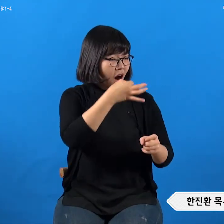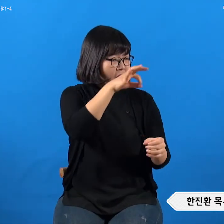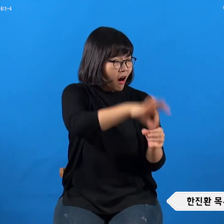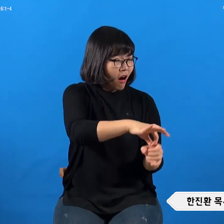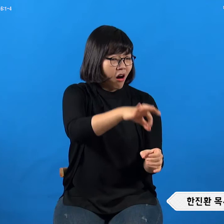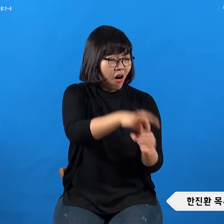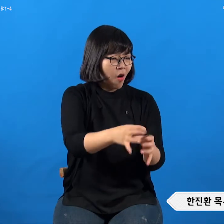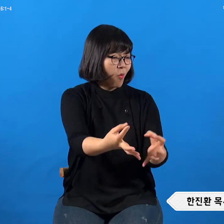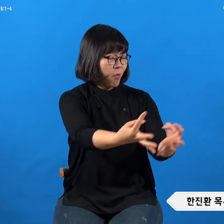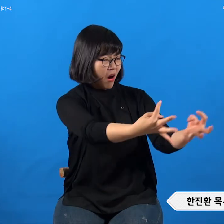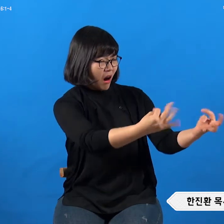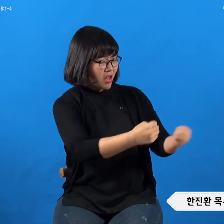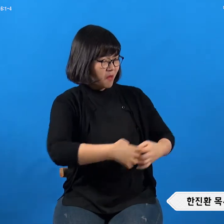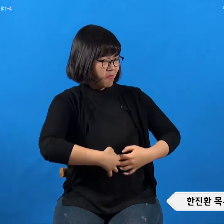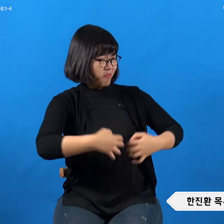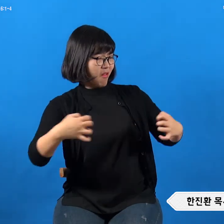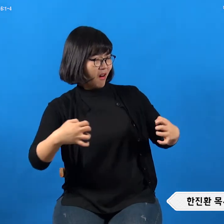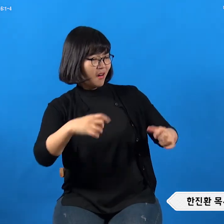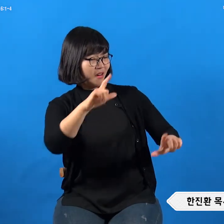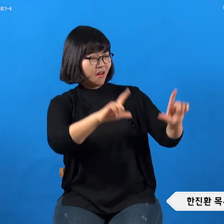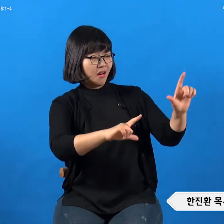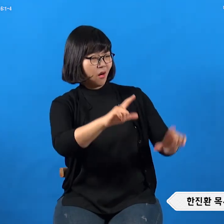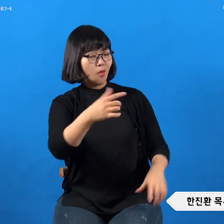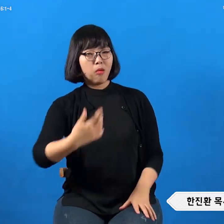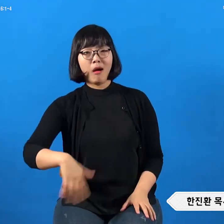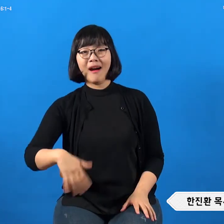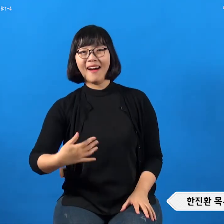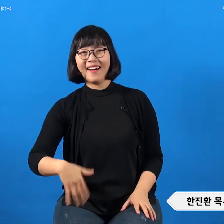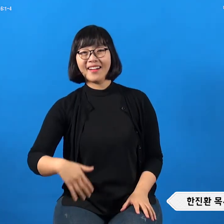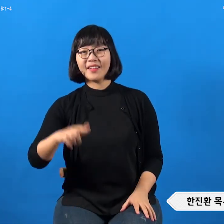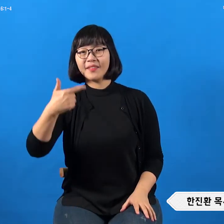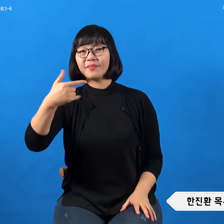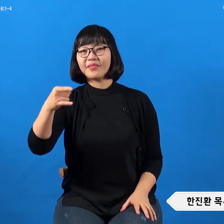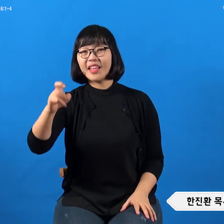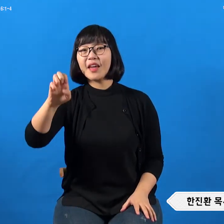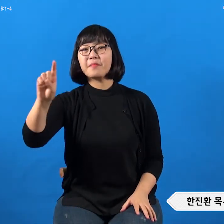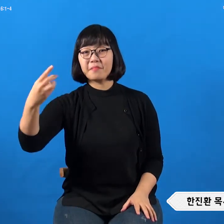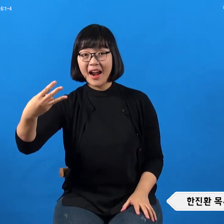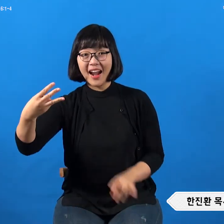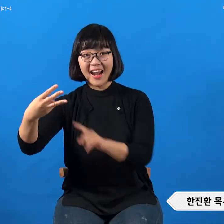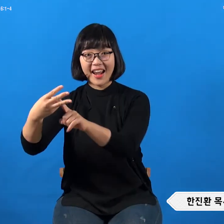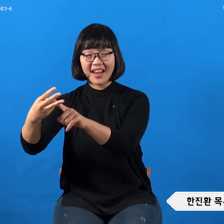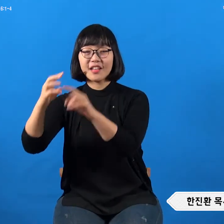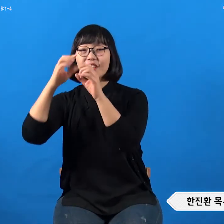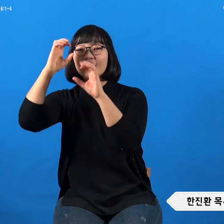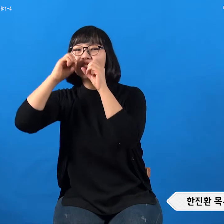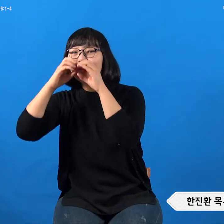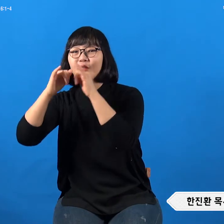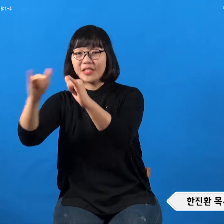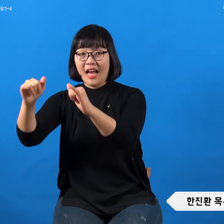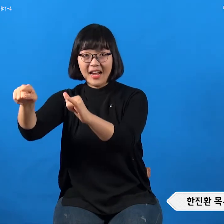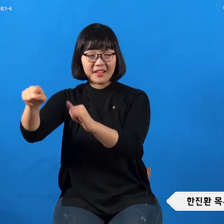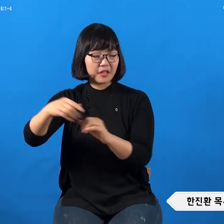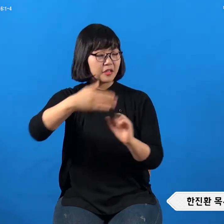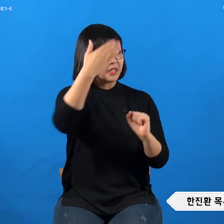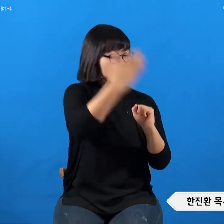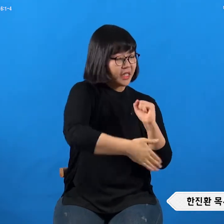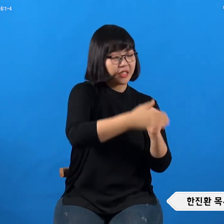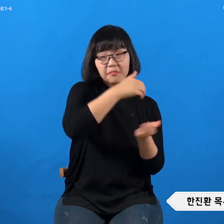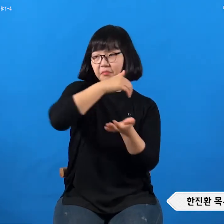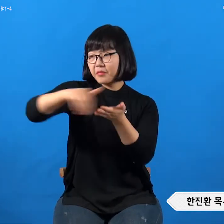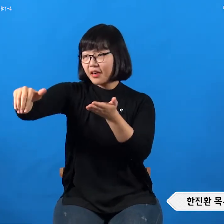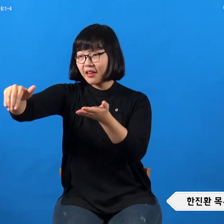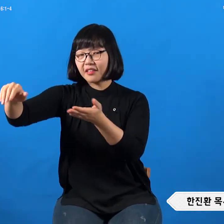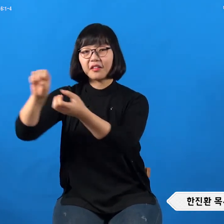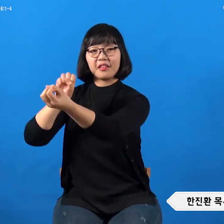가득한데 가관이 아닙니다. 네팔의 이성우 선교사님 그 사진을 보고는 세상에서 가장